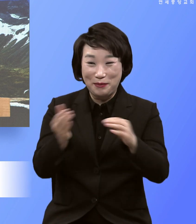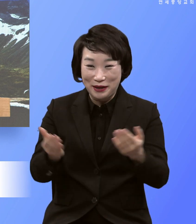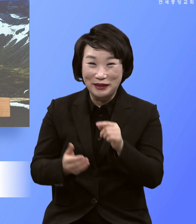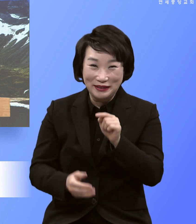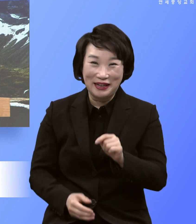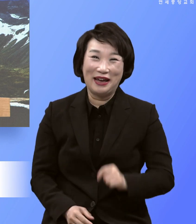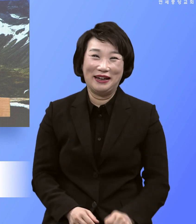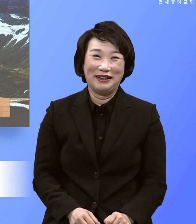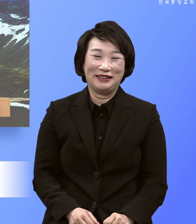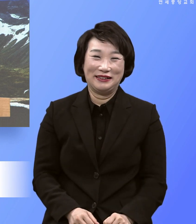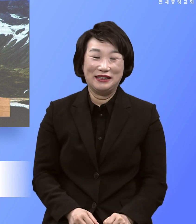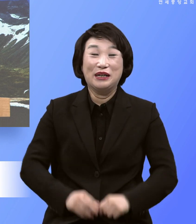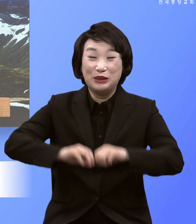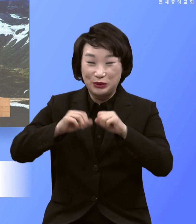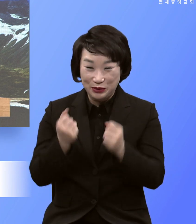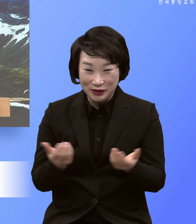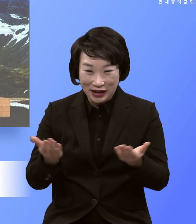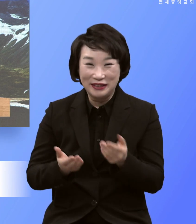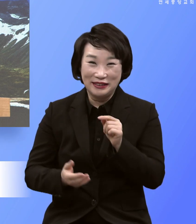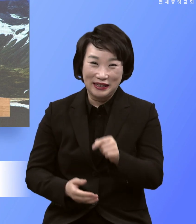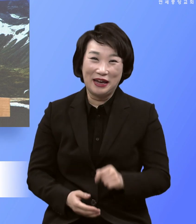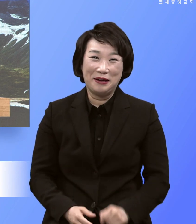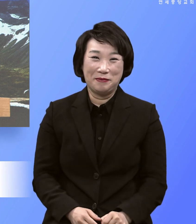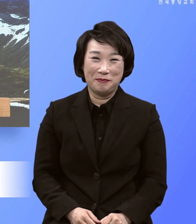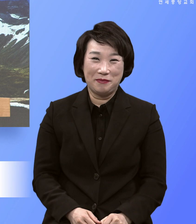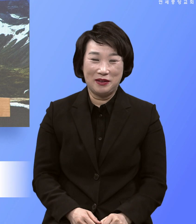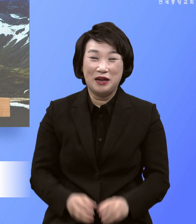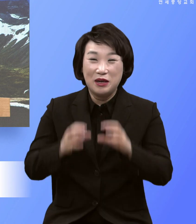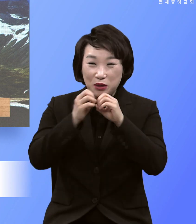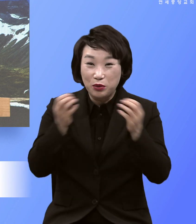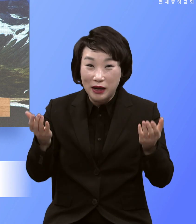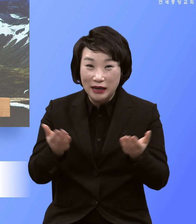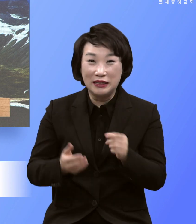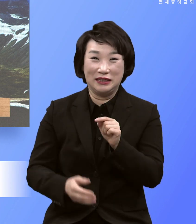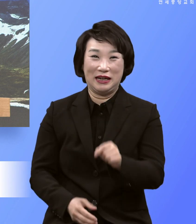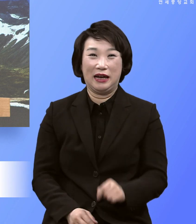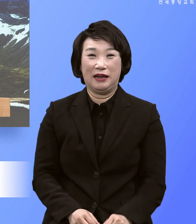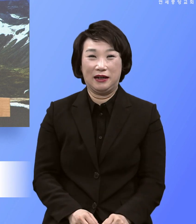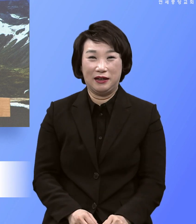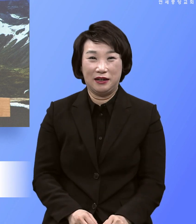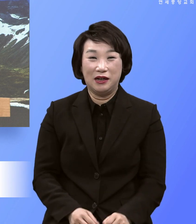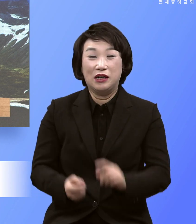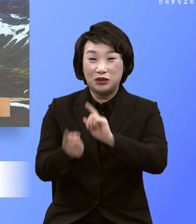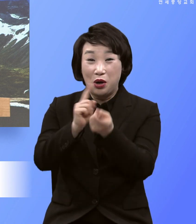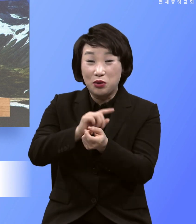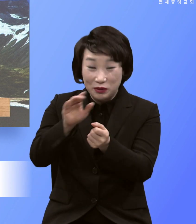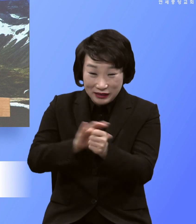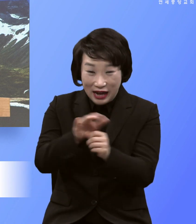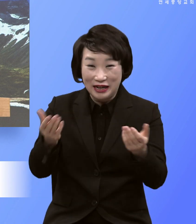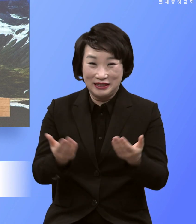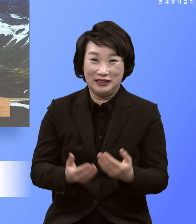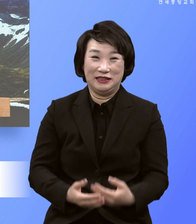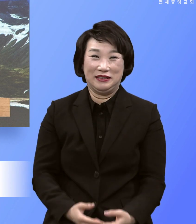감사요. 순종이요. 전도요. 서로 사랑이요.